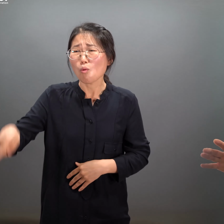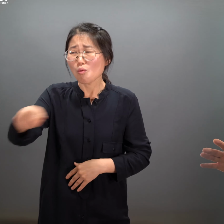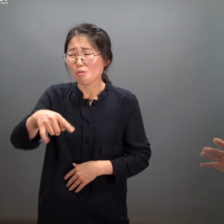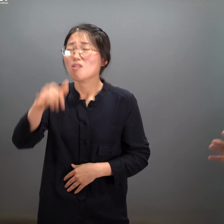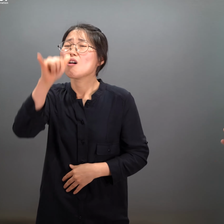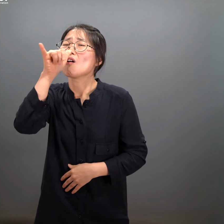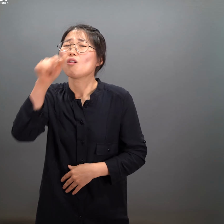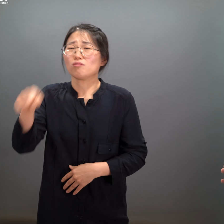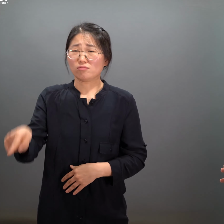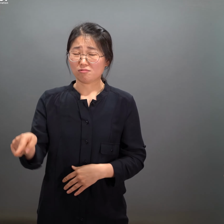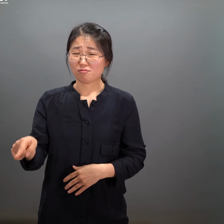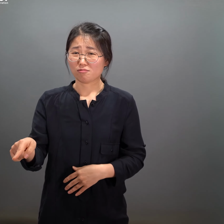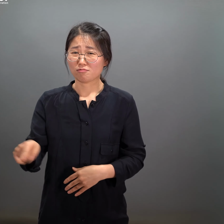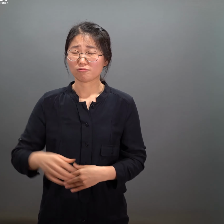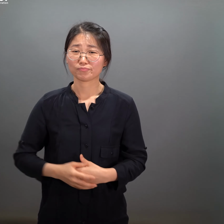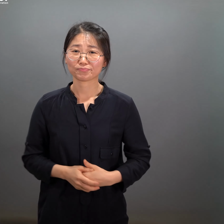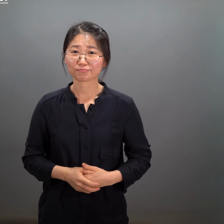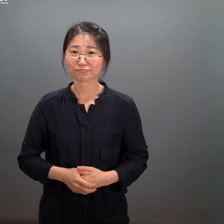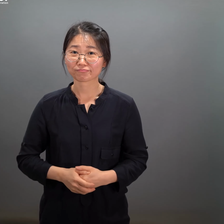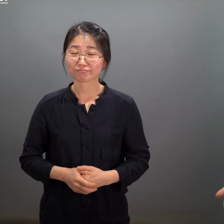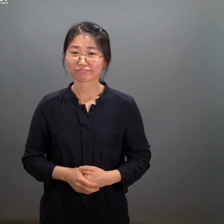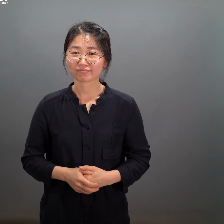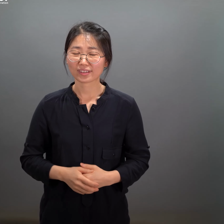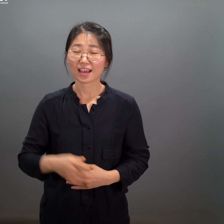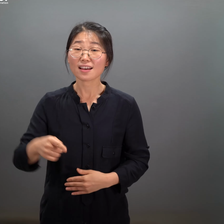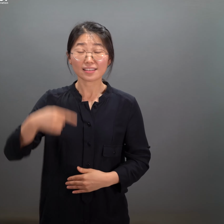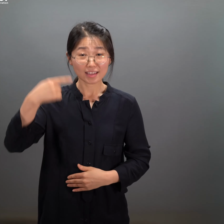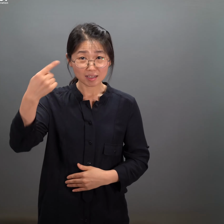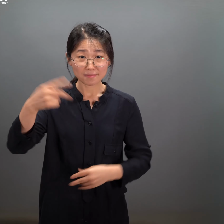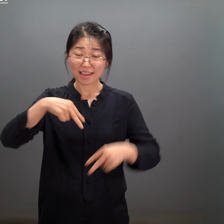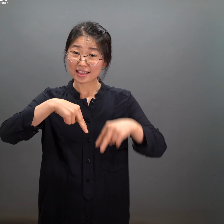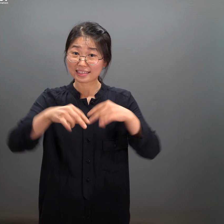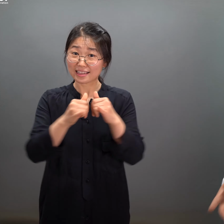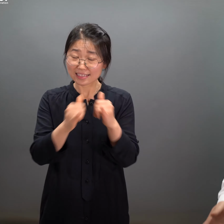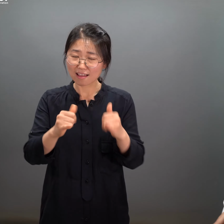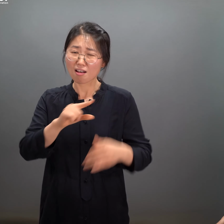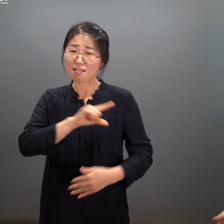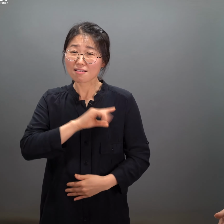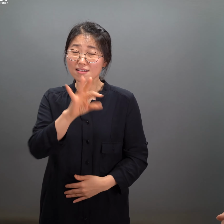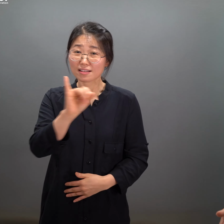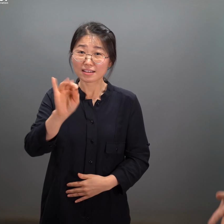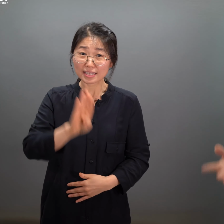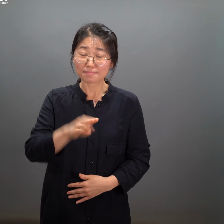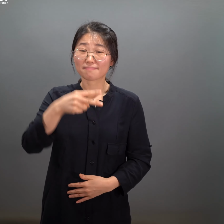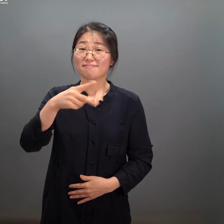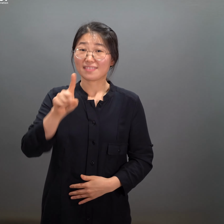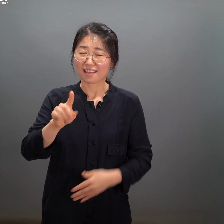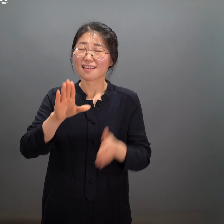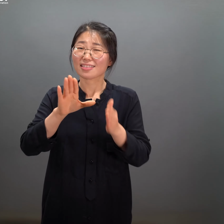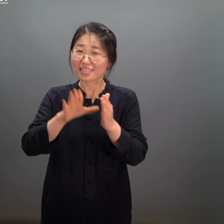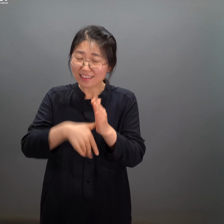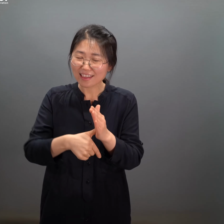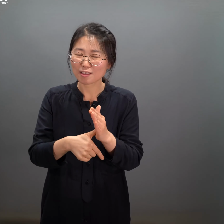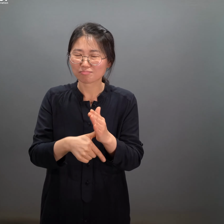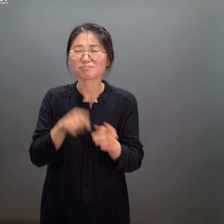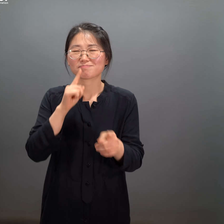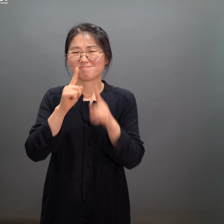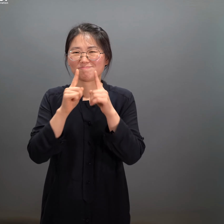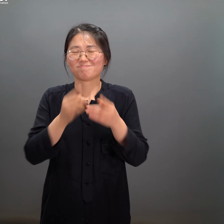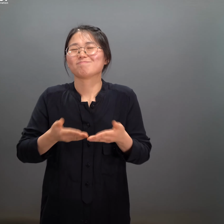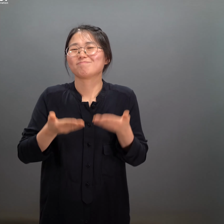사람들도 있었던 것 같아요. 우리 나중에 사사 입다이 이야기 나올 텐데 그때 또 제가